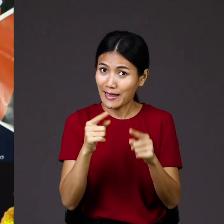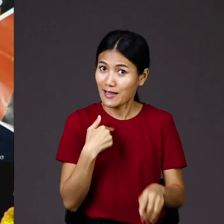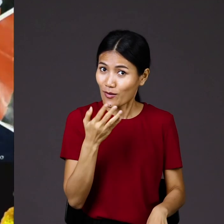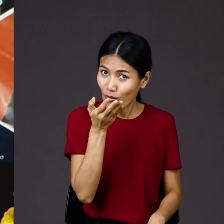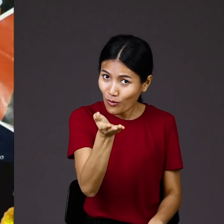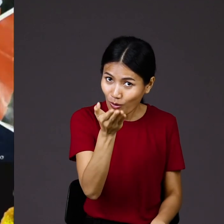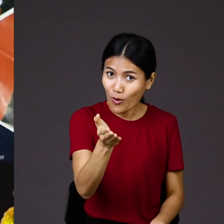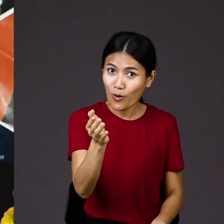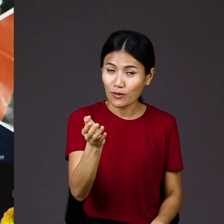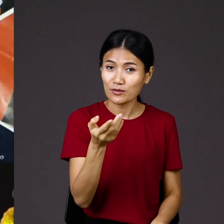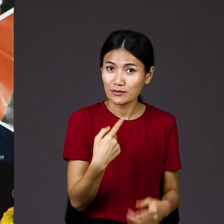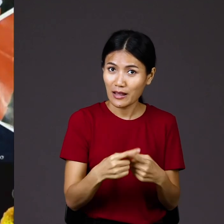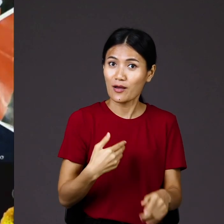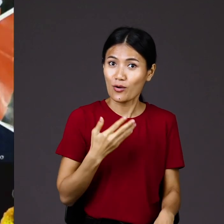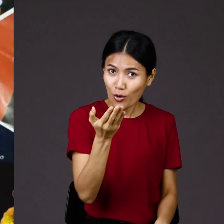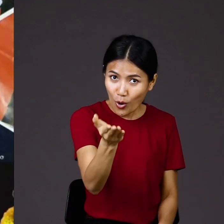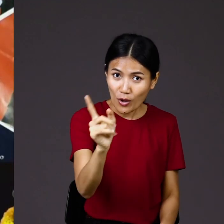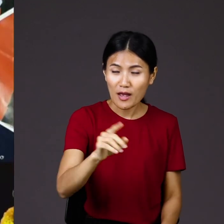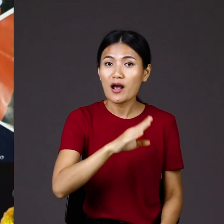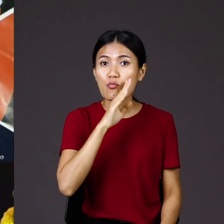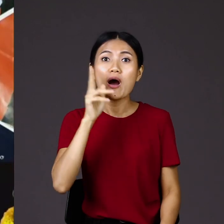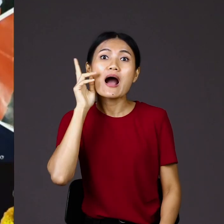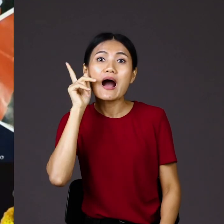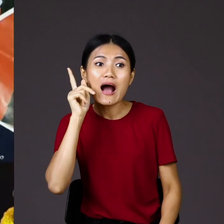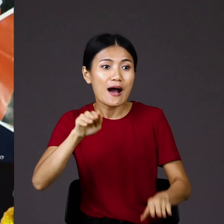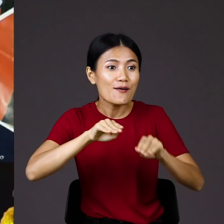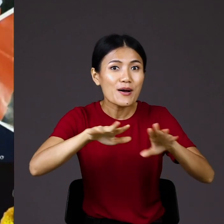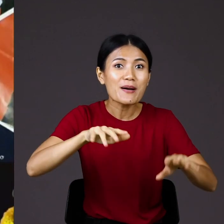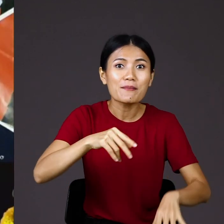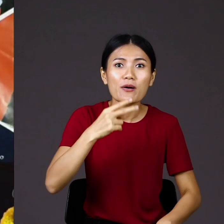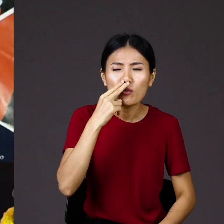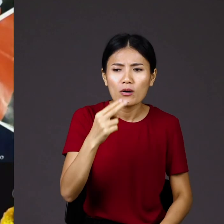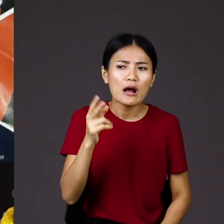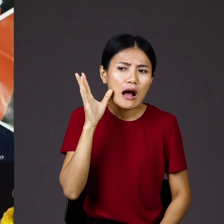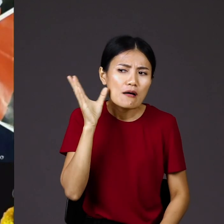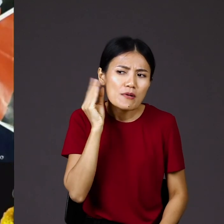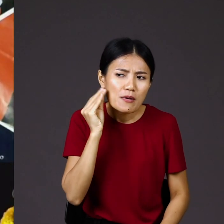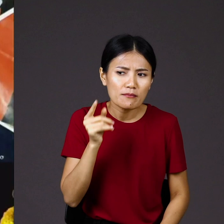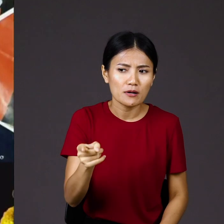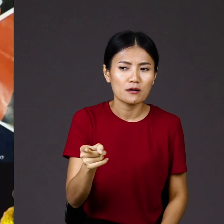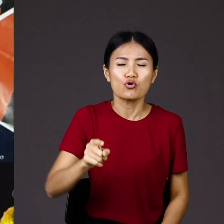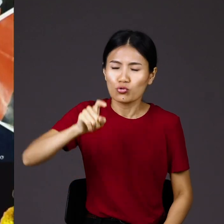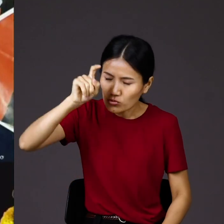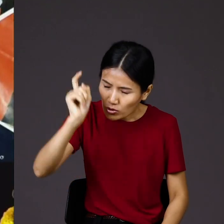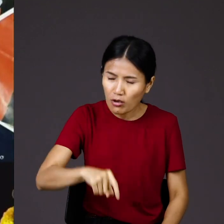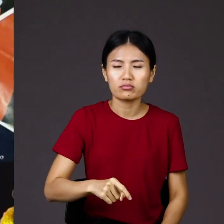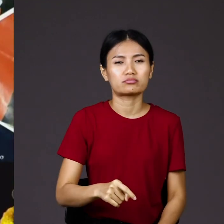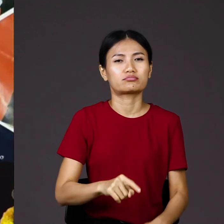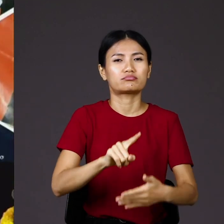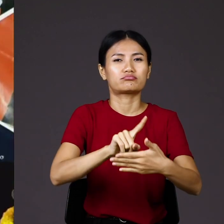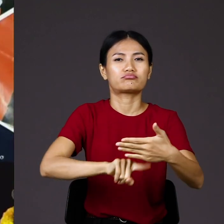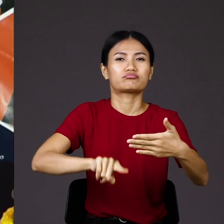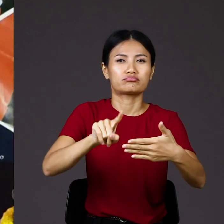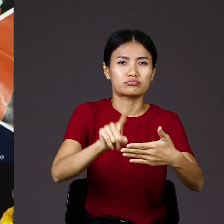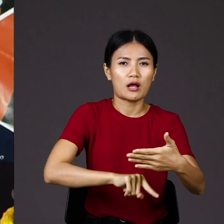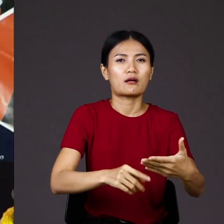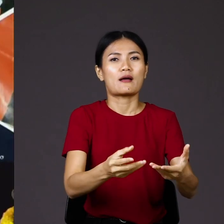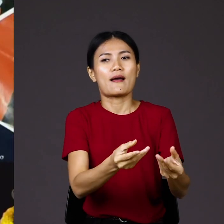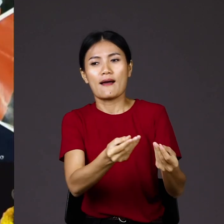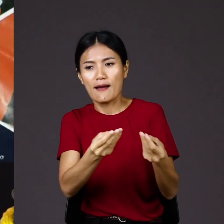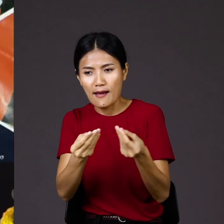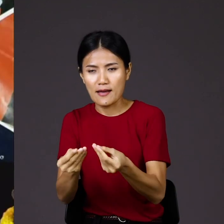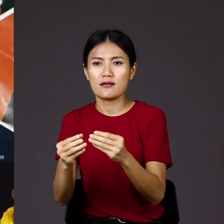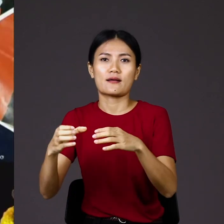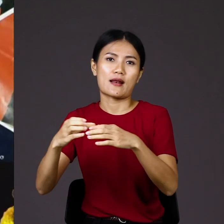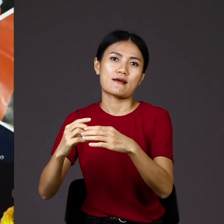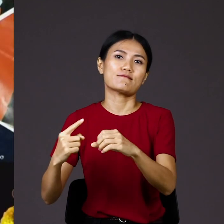กันข้ามอยากจะขอความร่วมมือกับพี่น้องว่าถ้าเจอข่าวแบบนี้ในพื้นที่มากๆยิ่งต้องเลือกผู้สมั